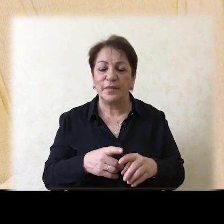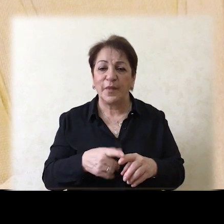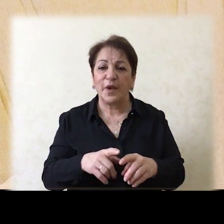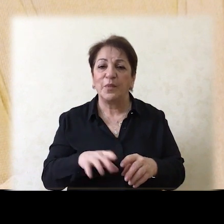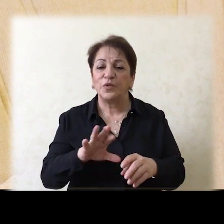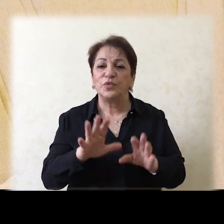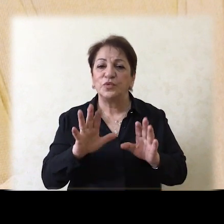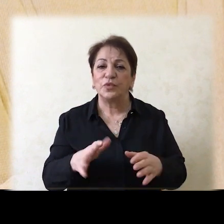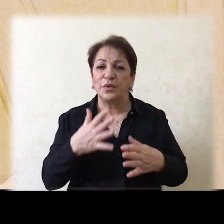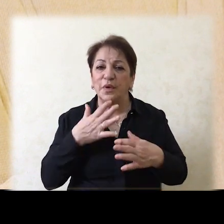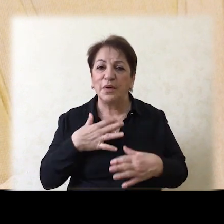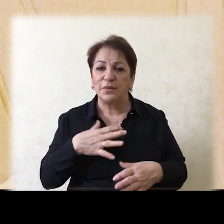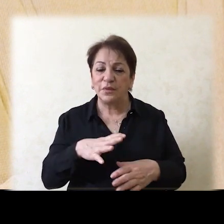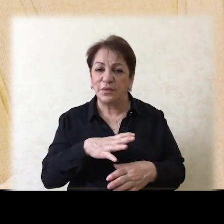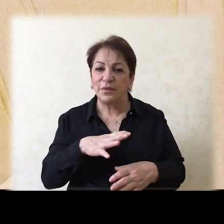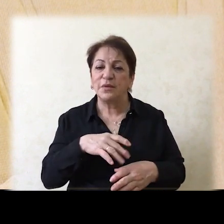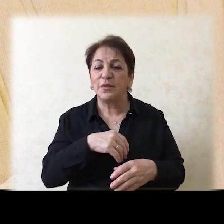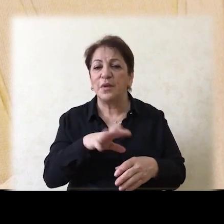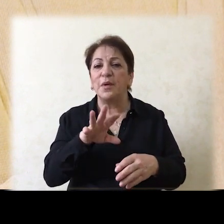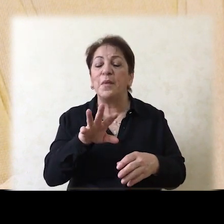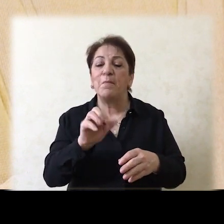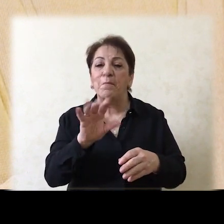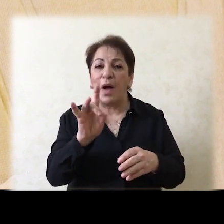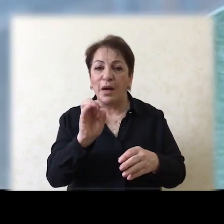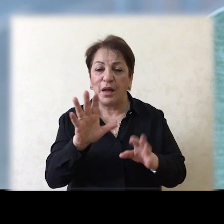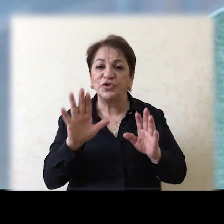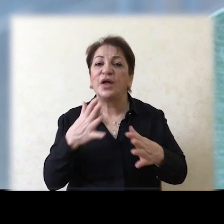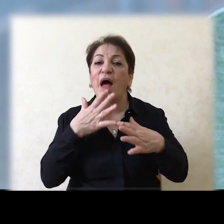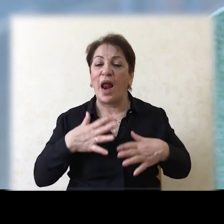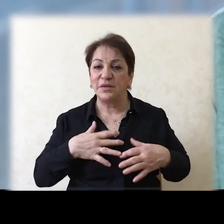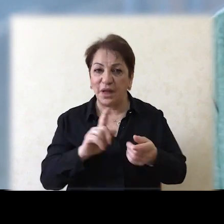Մարիան, որ երևի երեխաներից շատերը կարծում են, որ մեր